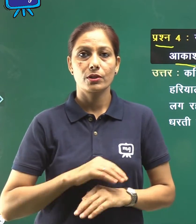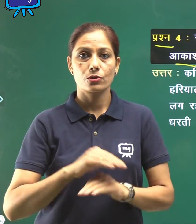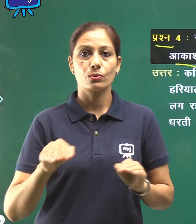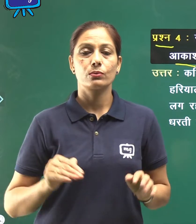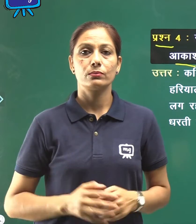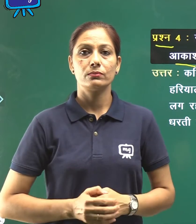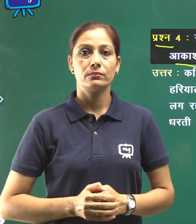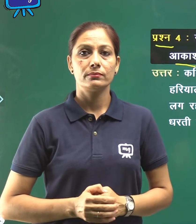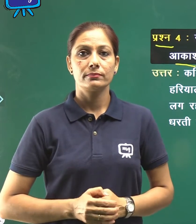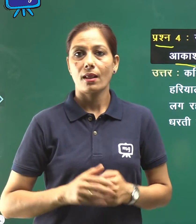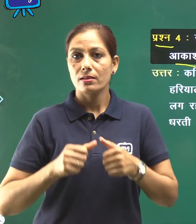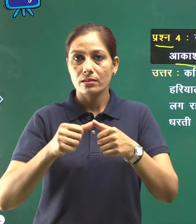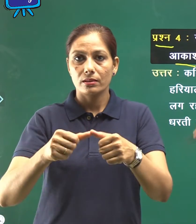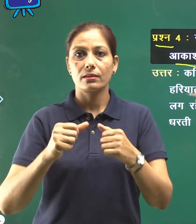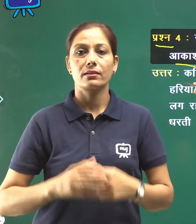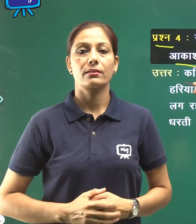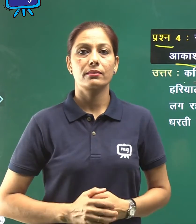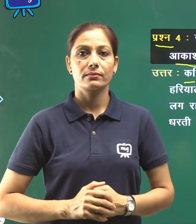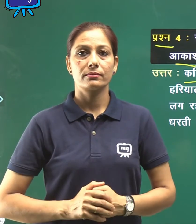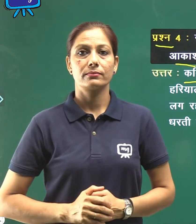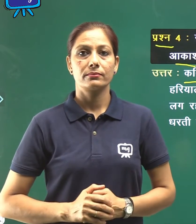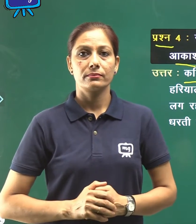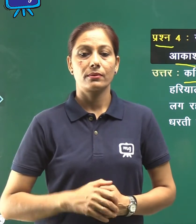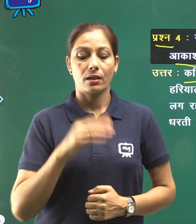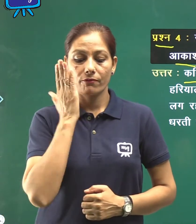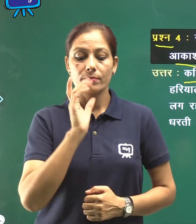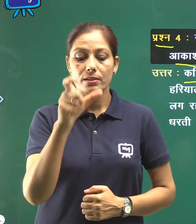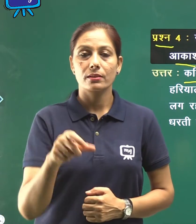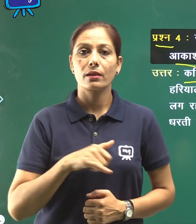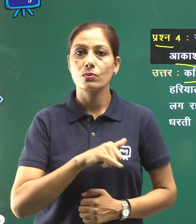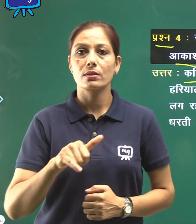बच्चों, उत्तर है, कवि के अनुसार